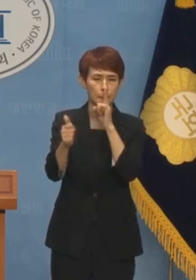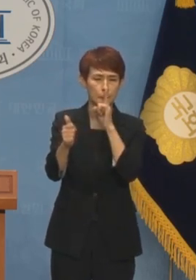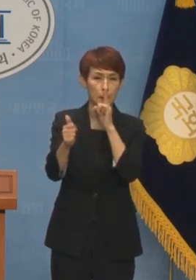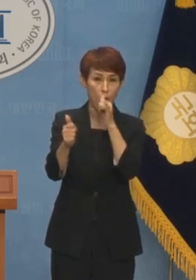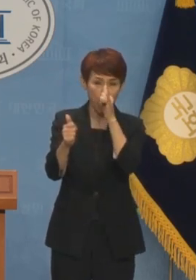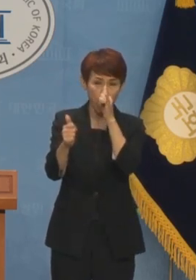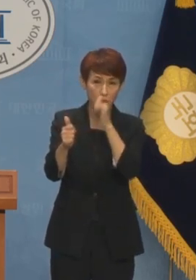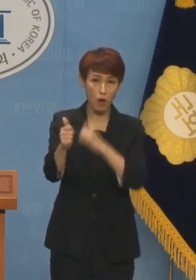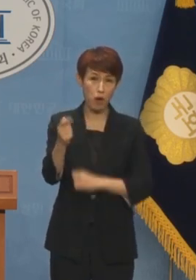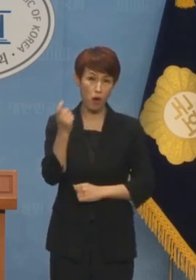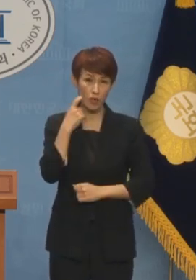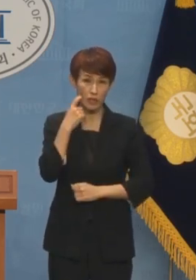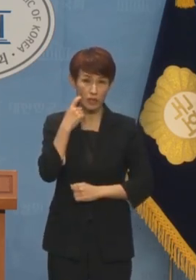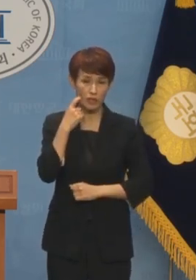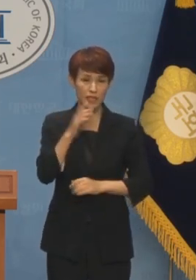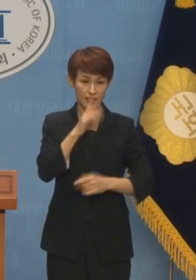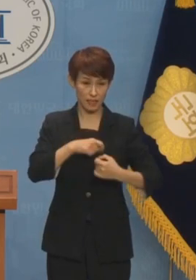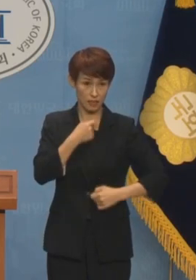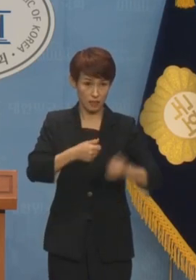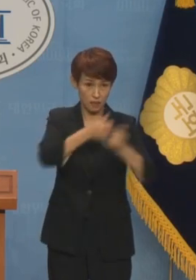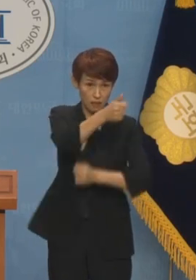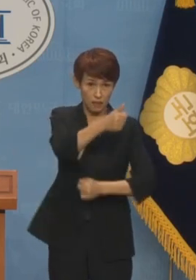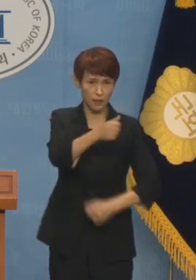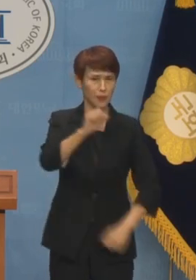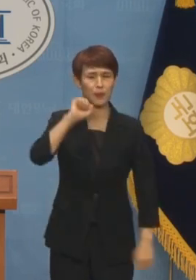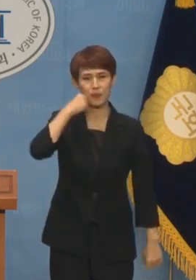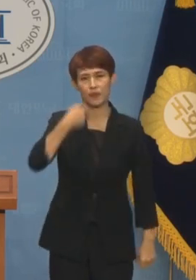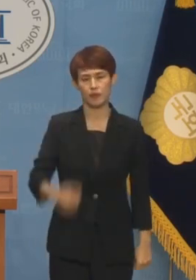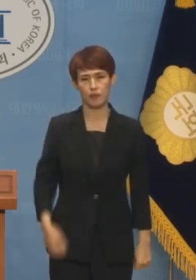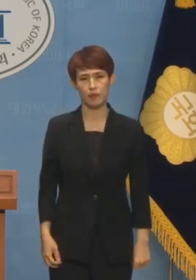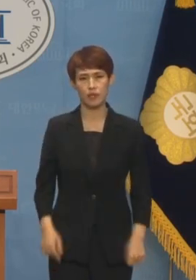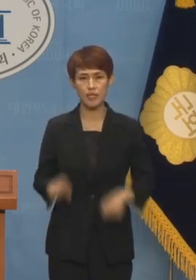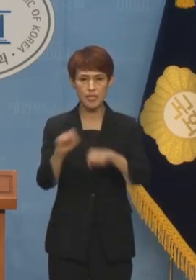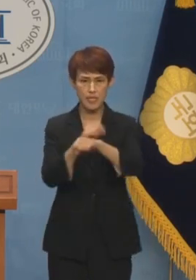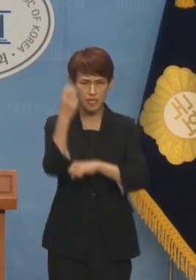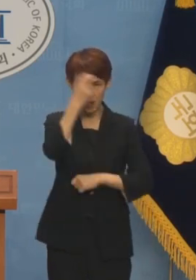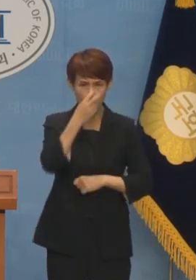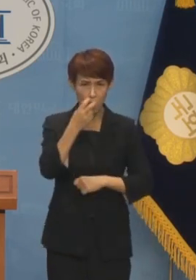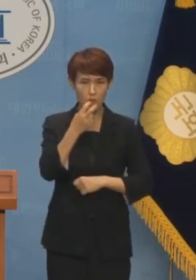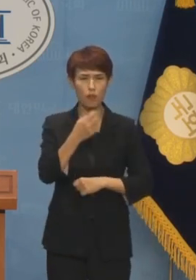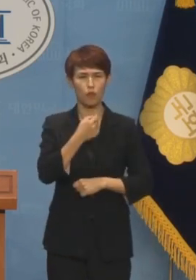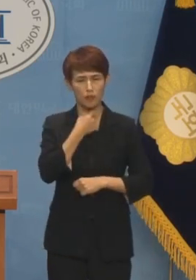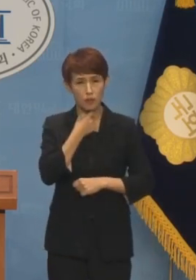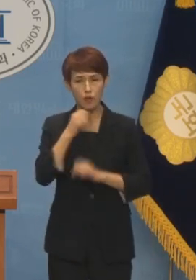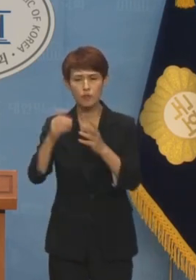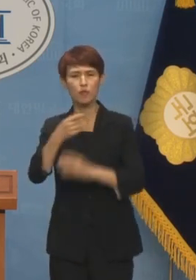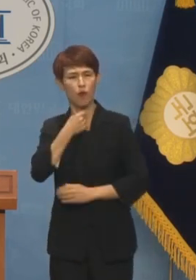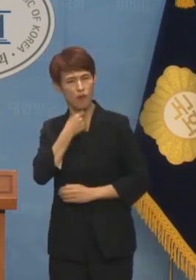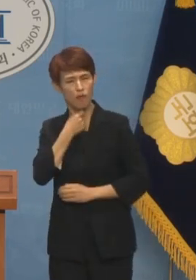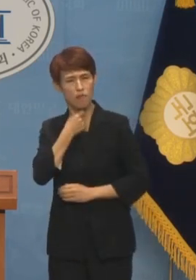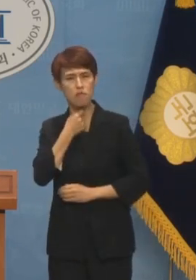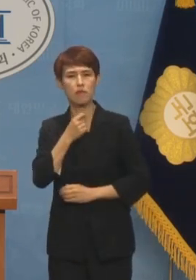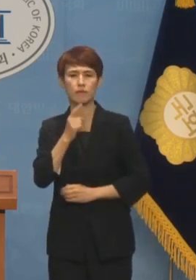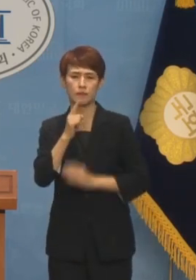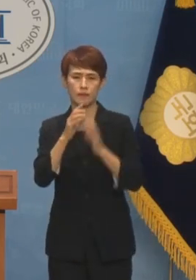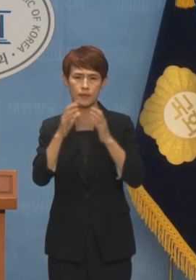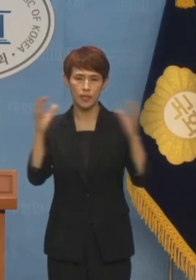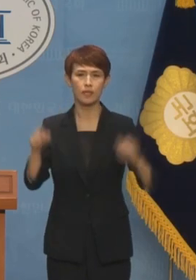이길 수 없습니다. 특검을 향한 국민들의 요구만 계속 커질